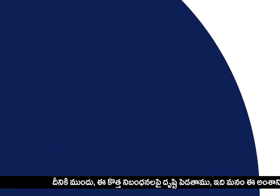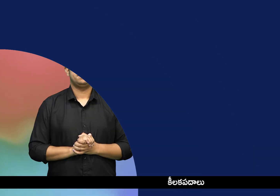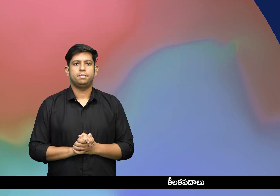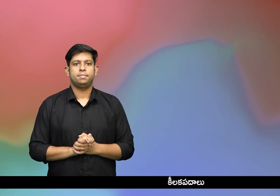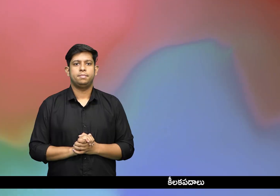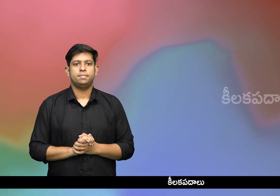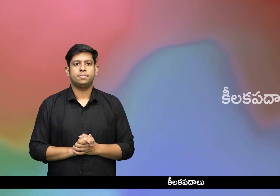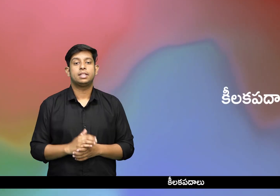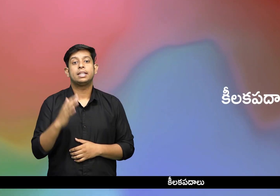కీలక పదాలు: